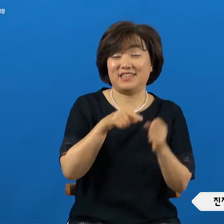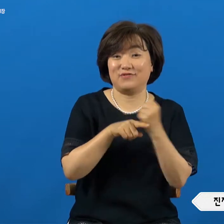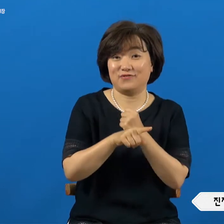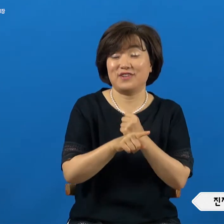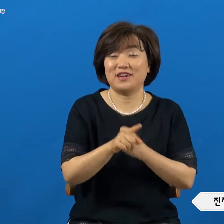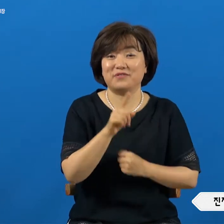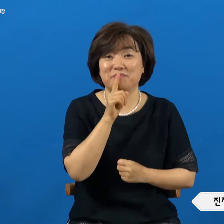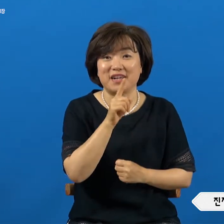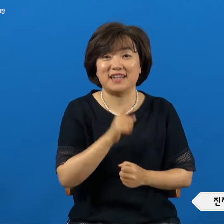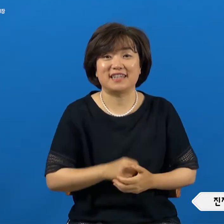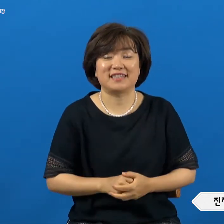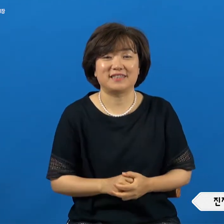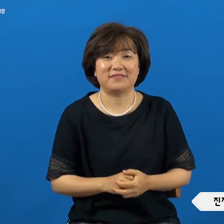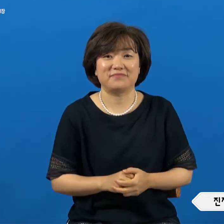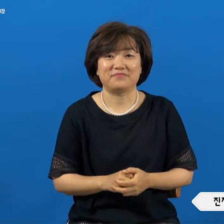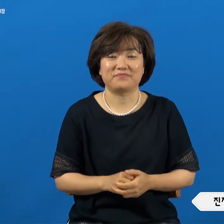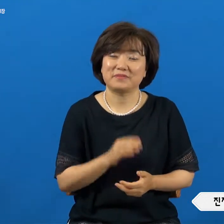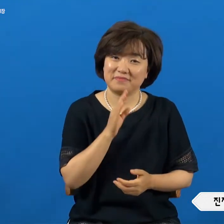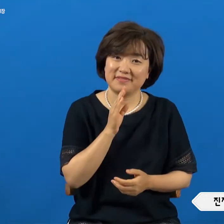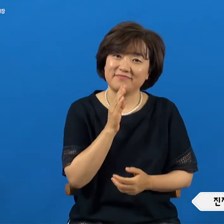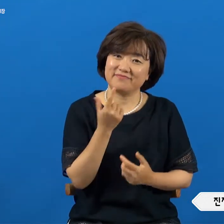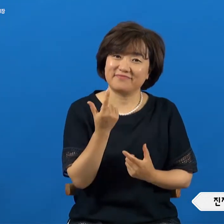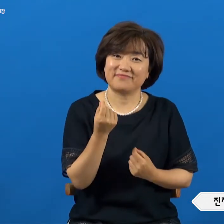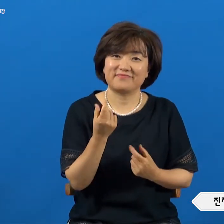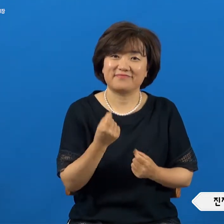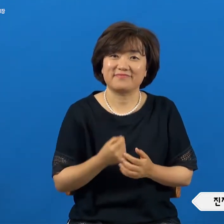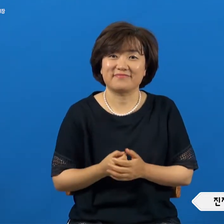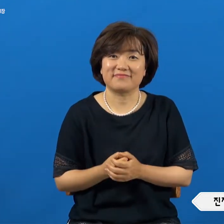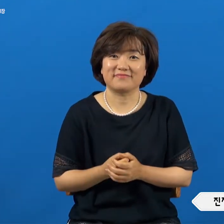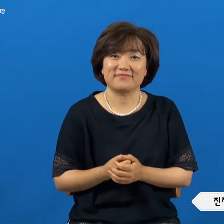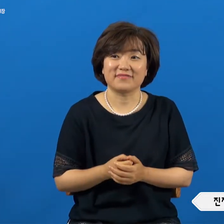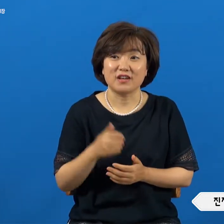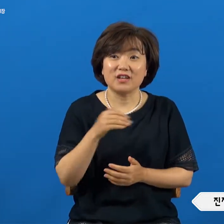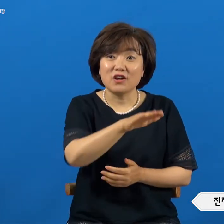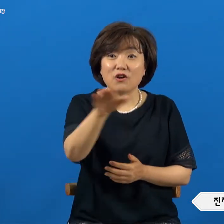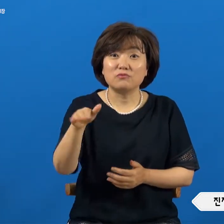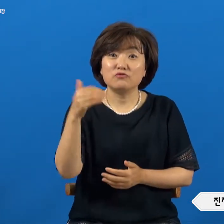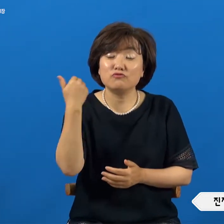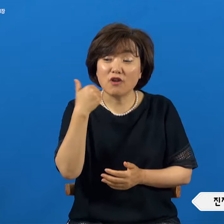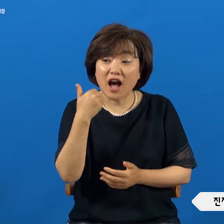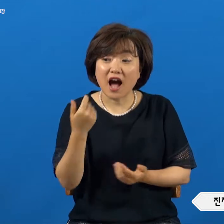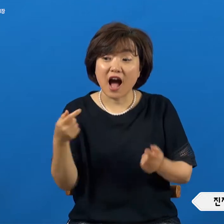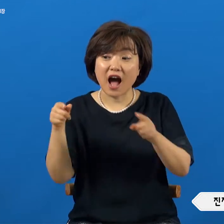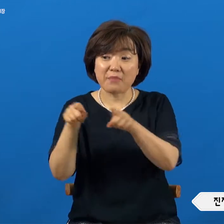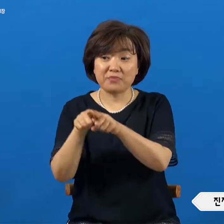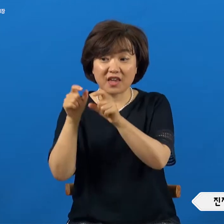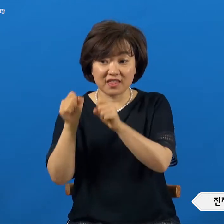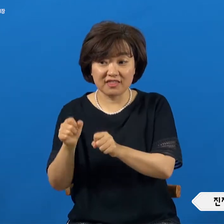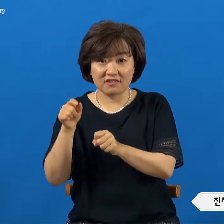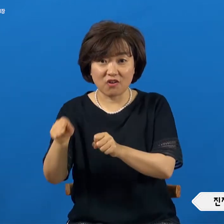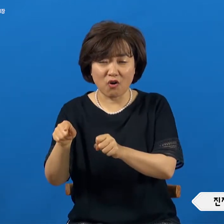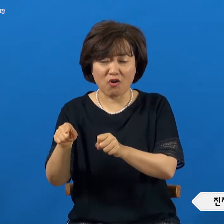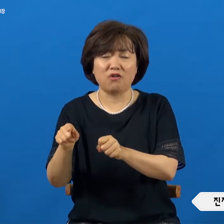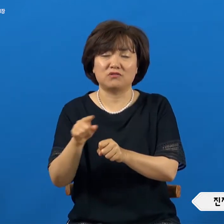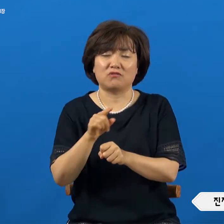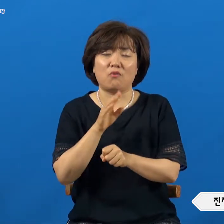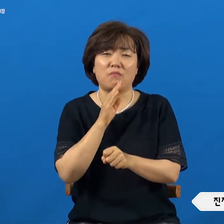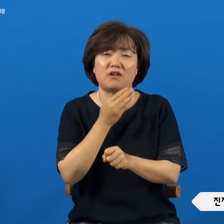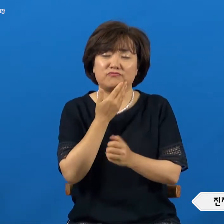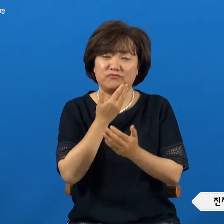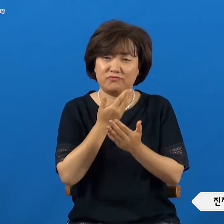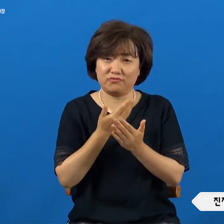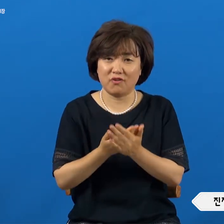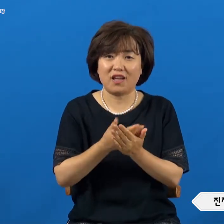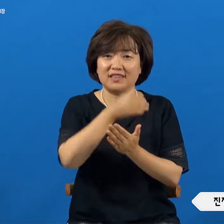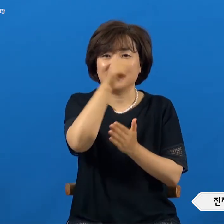그들은 고백했습니다. 그렇습니다. 우리가 누구랑 함께 있느냐가 얼마나 우리에게 중요한